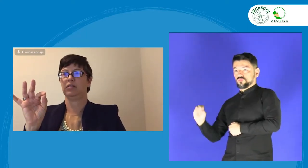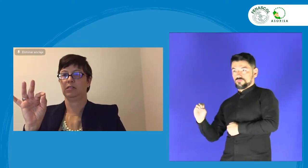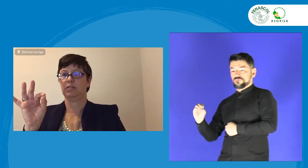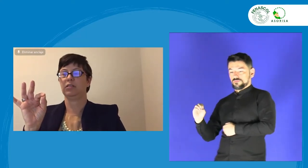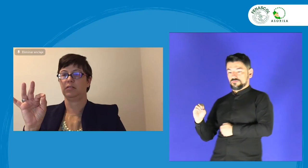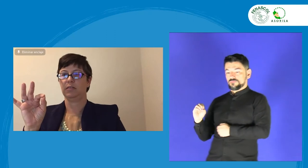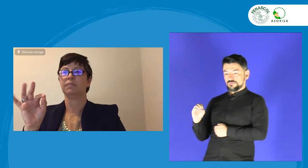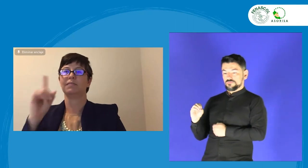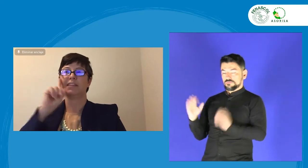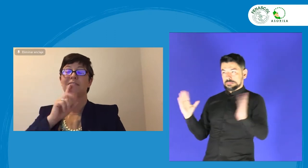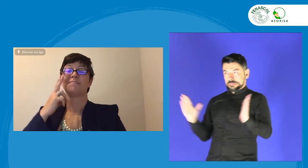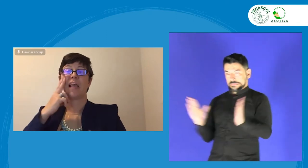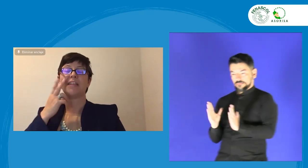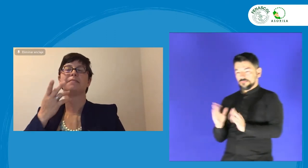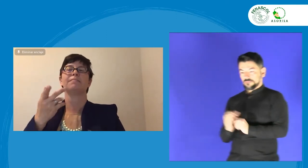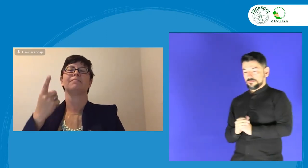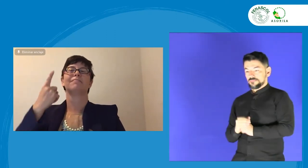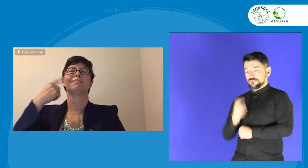0.05%, corrige el intérprete,